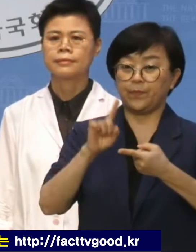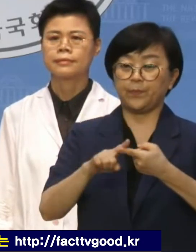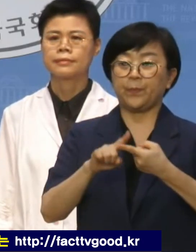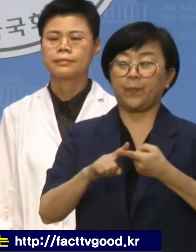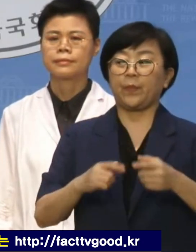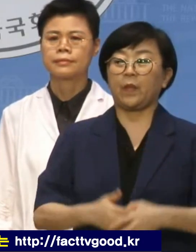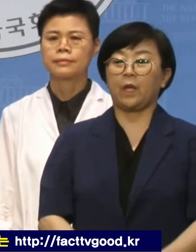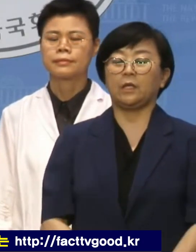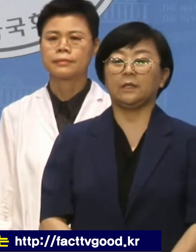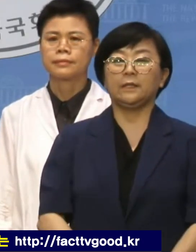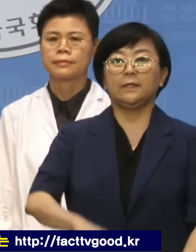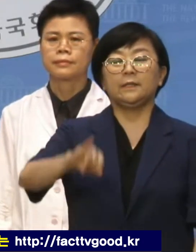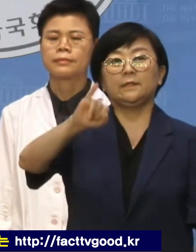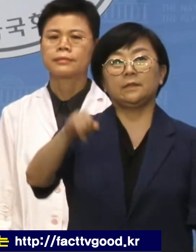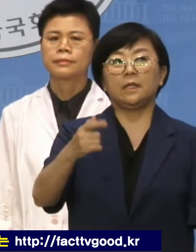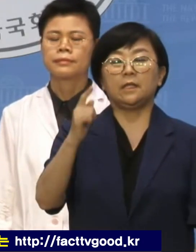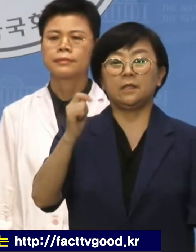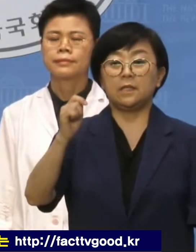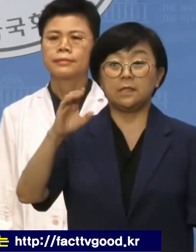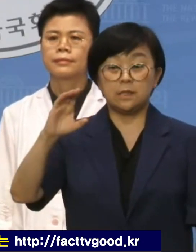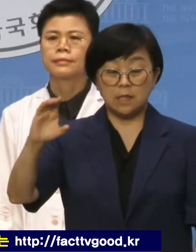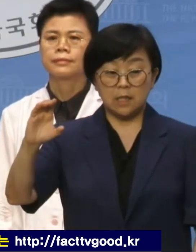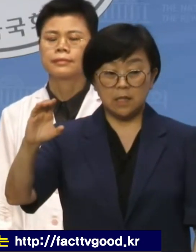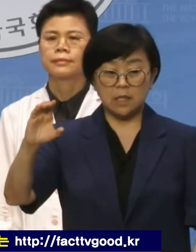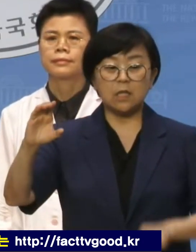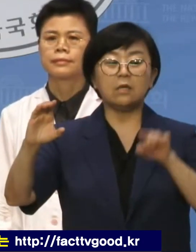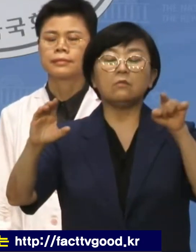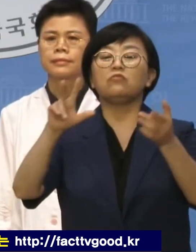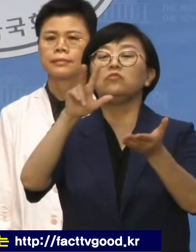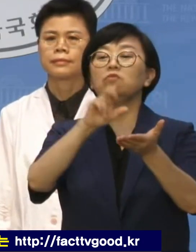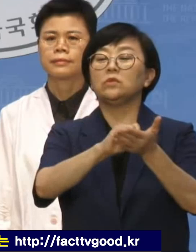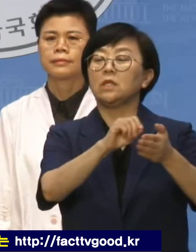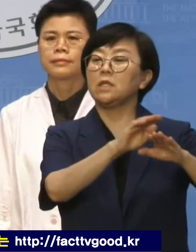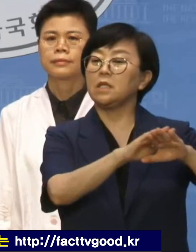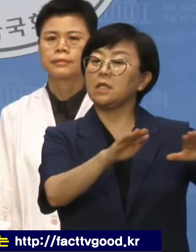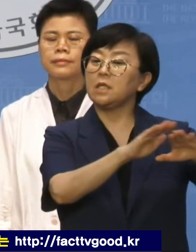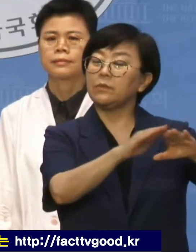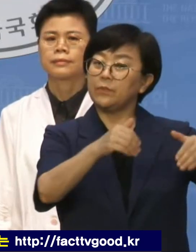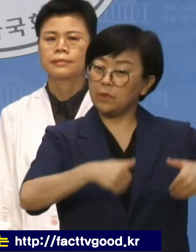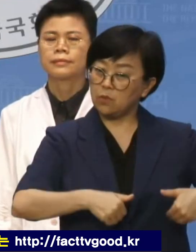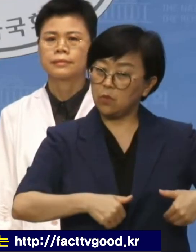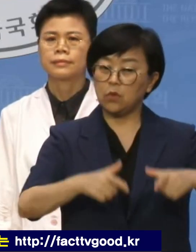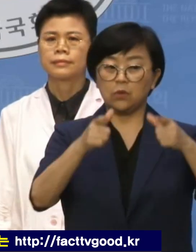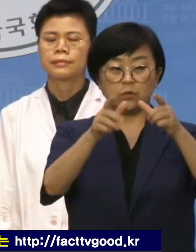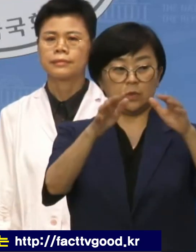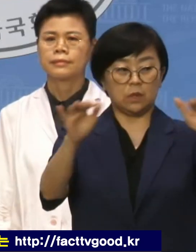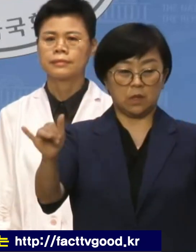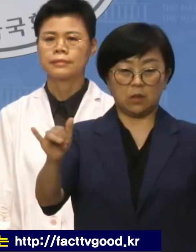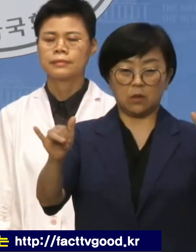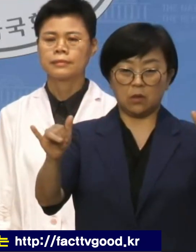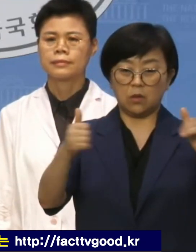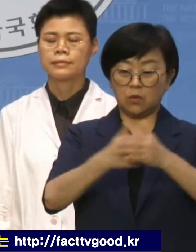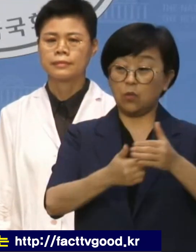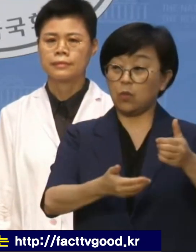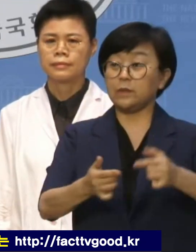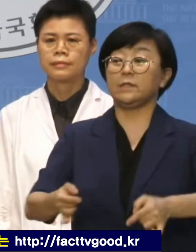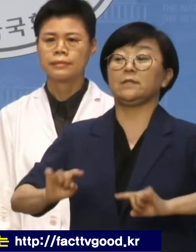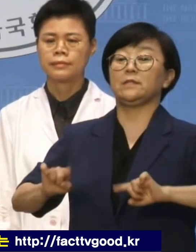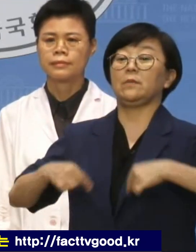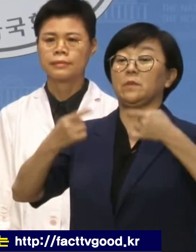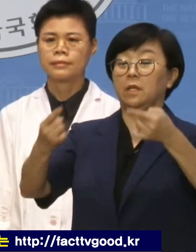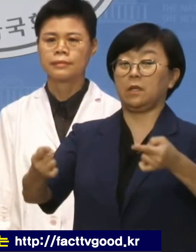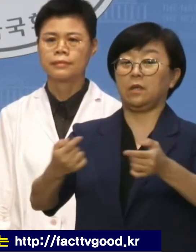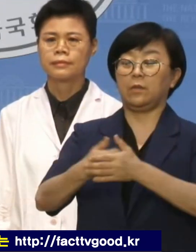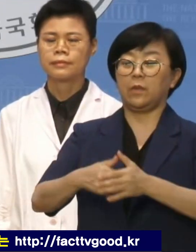이 JCT, 가밀 JCT부터 이게 문제가 되는 겁니다. 우리 주민분들께서 애써서 읽고 오셨는데 말씀 드리겠습니다.